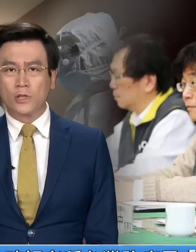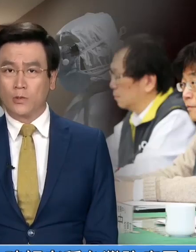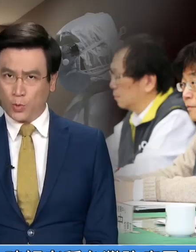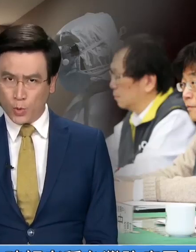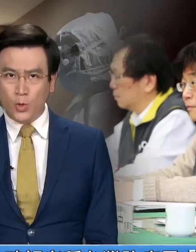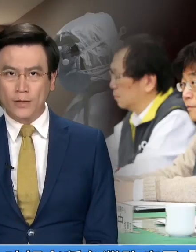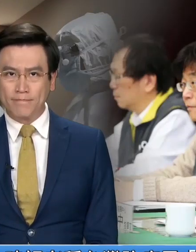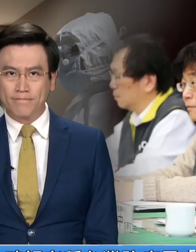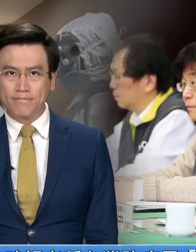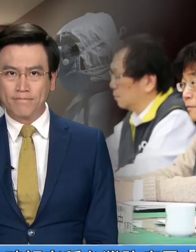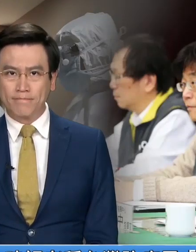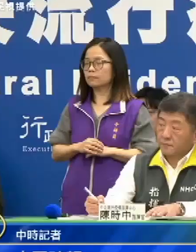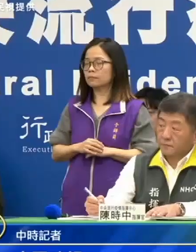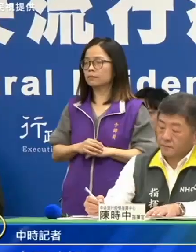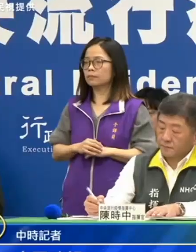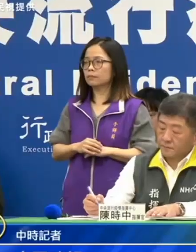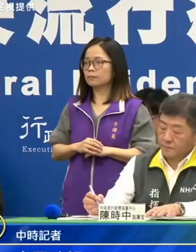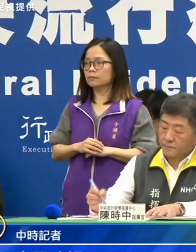无耻、愚蠢。